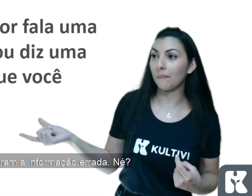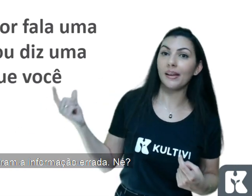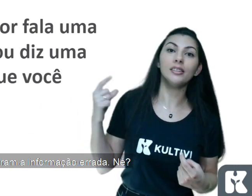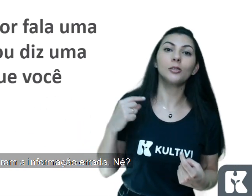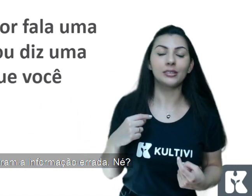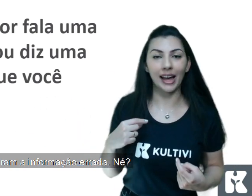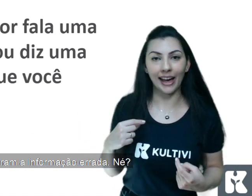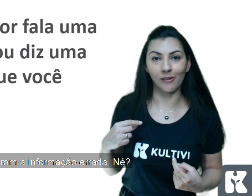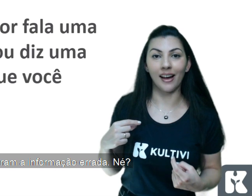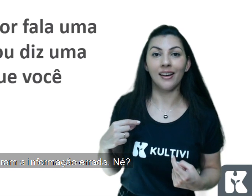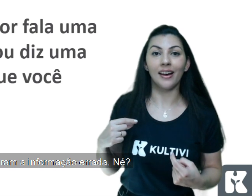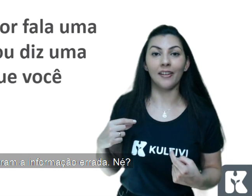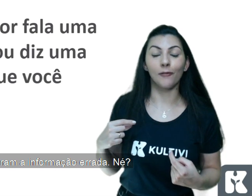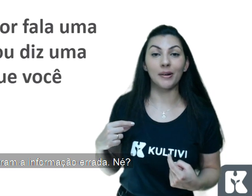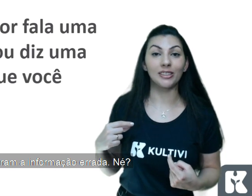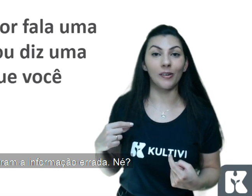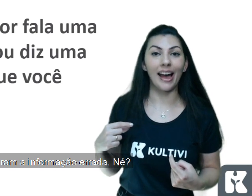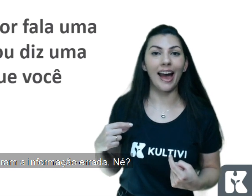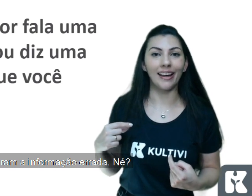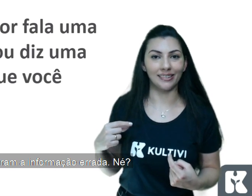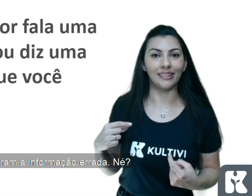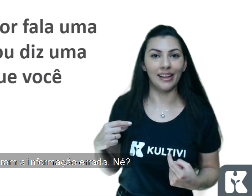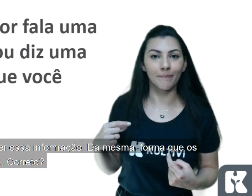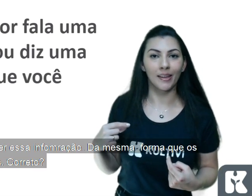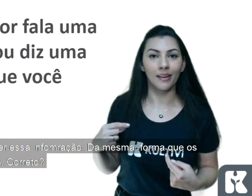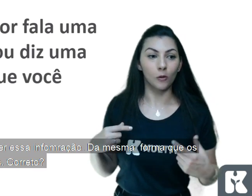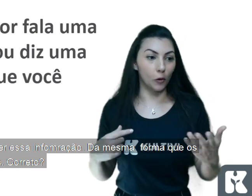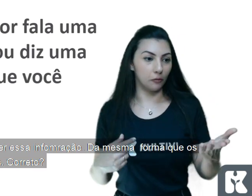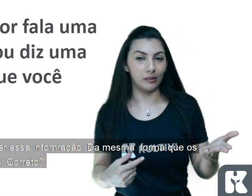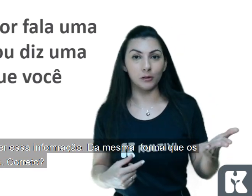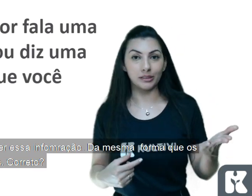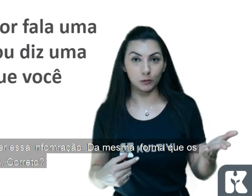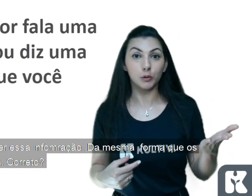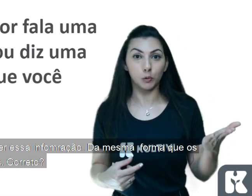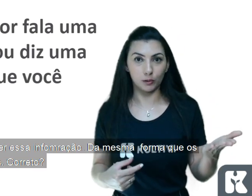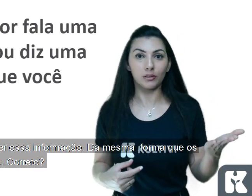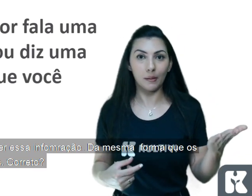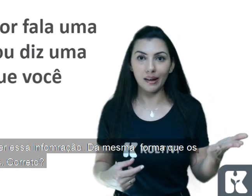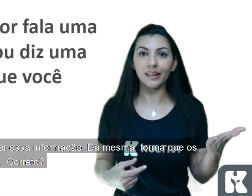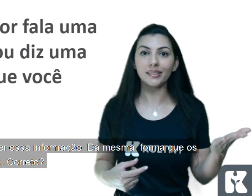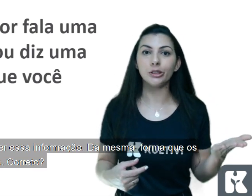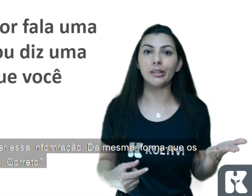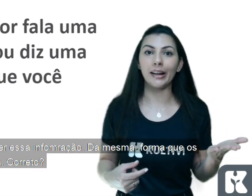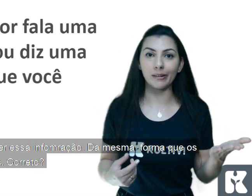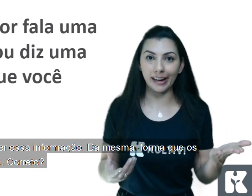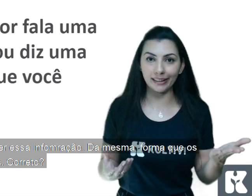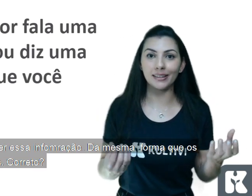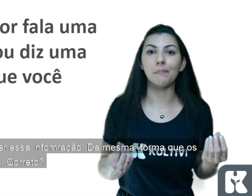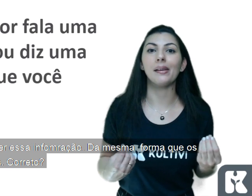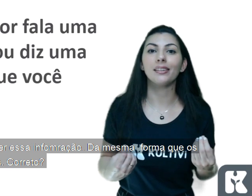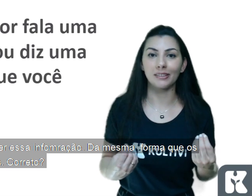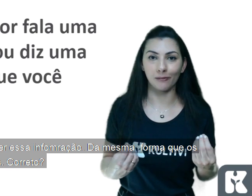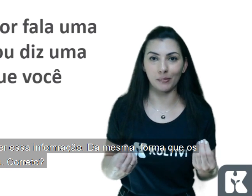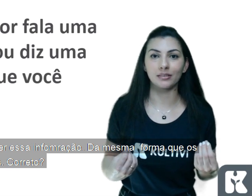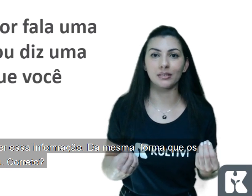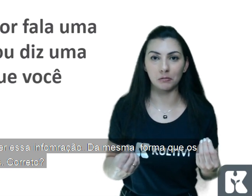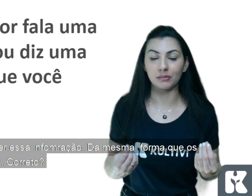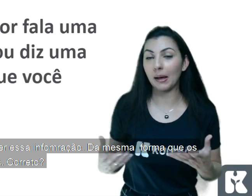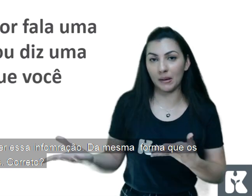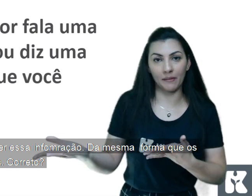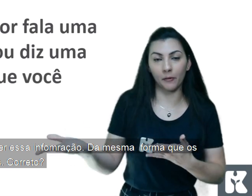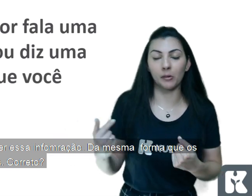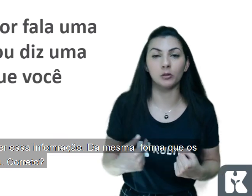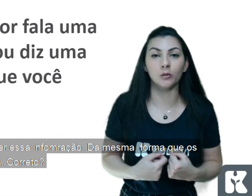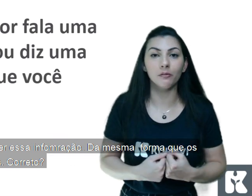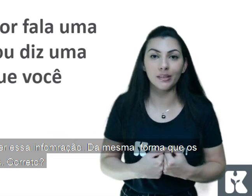ouvintes também escutaram a informação errada, né? O surdo também tem esse direito de receber essa informação,